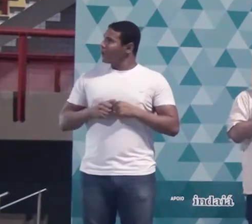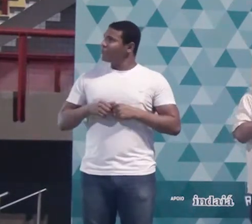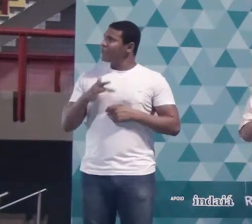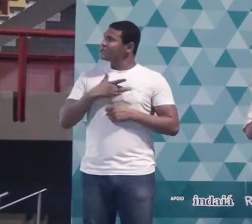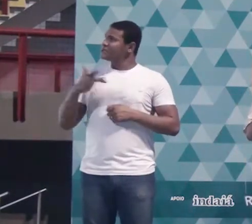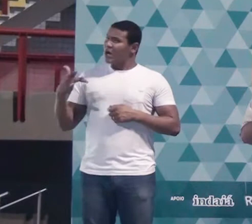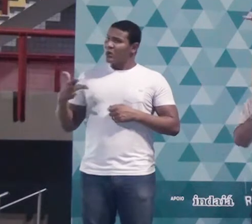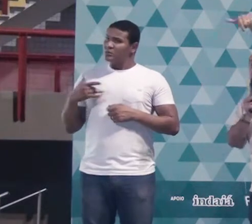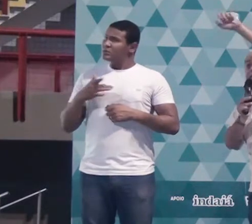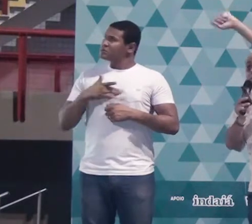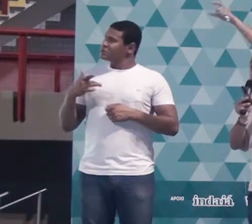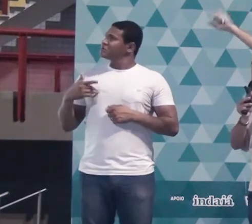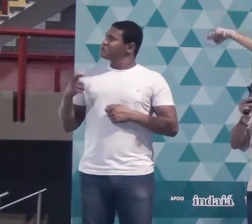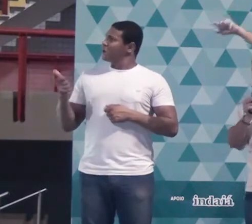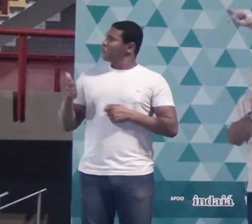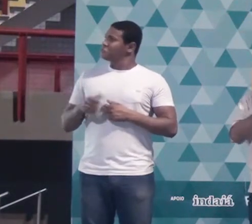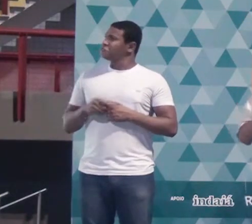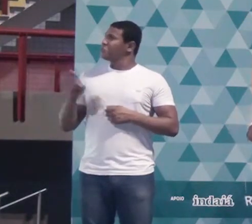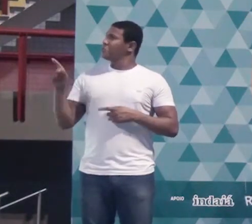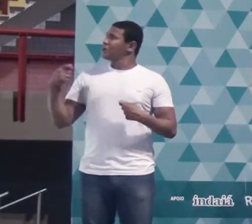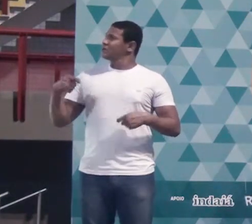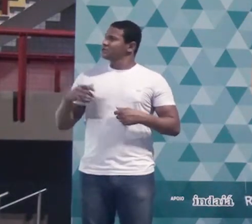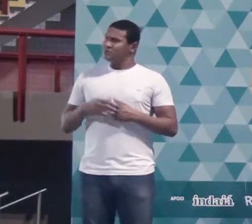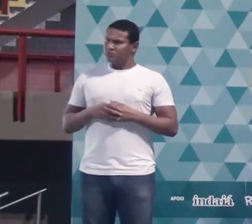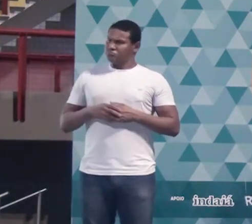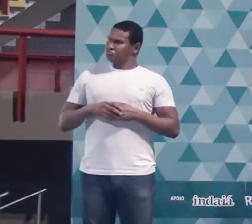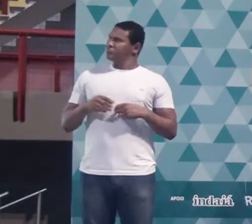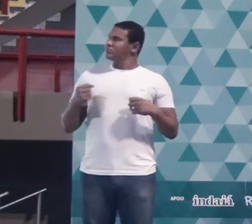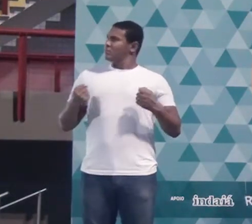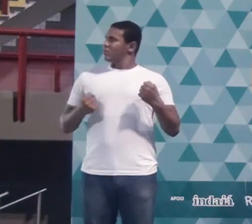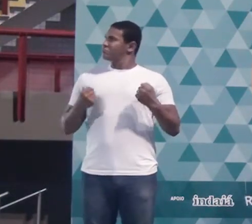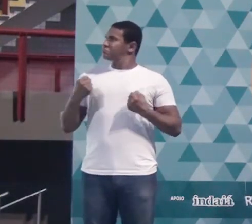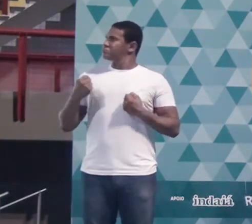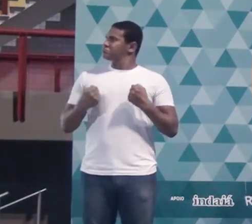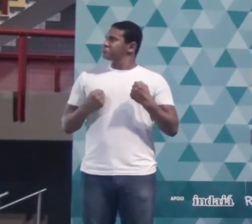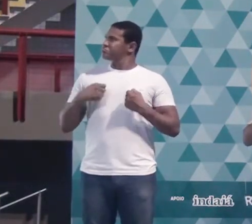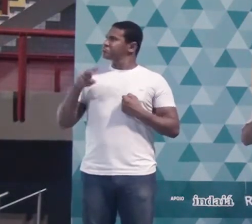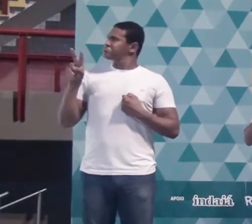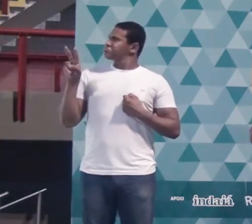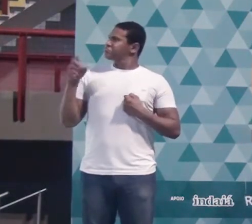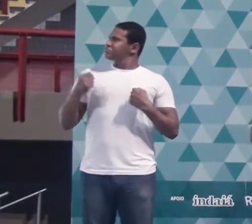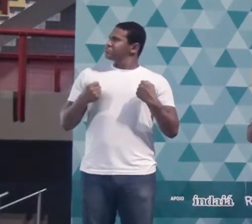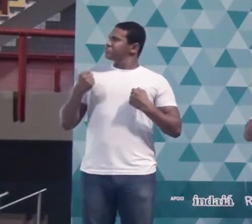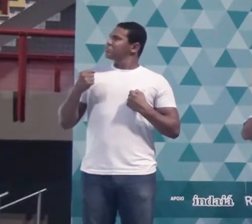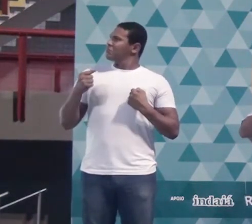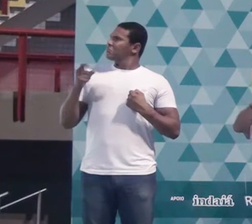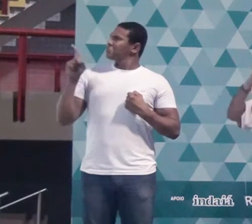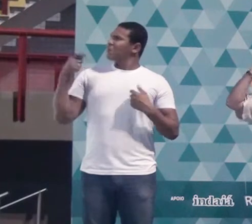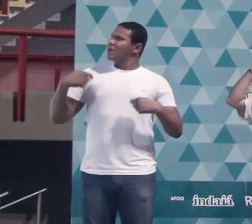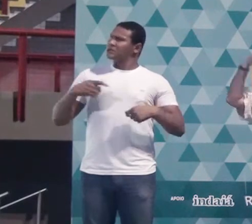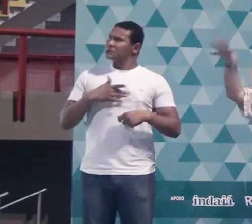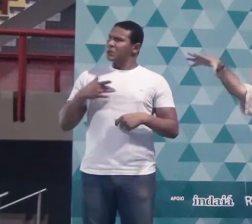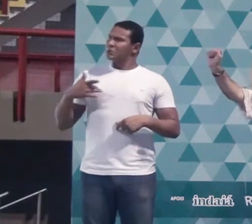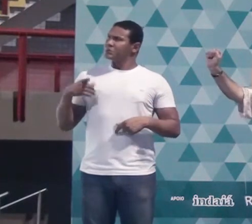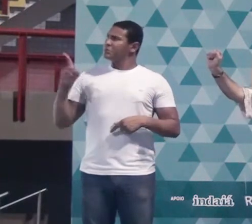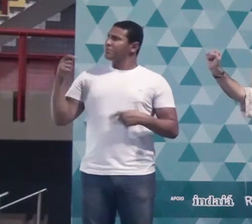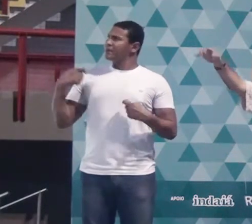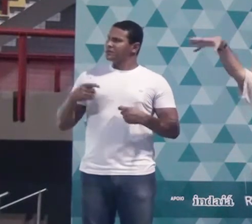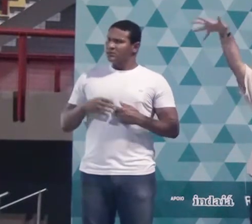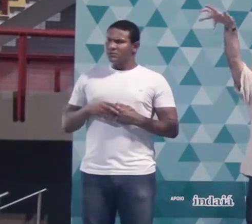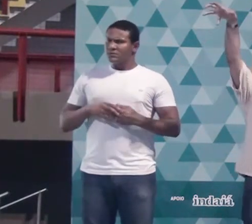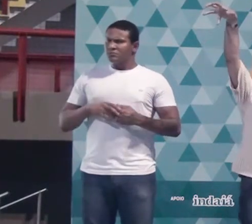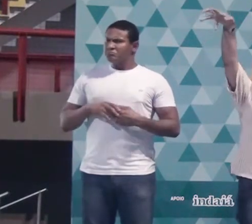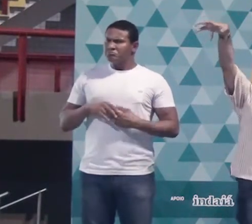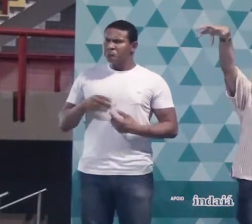mais contraditório. Mas vinha assim, este é o plano de saúde que você precisa. Ei, cara, pensa só numa coisinha